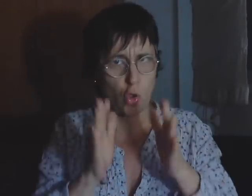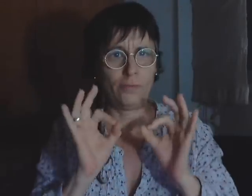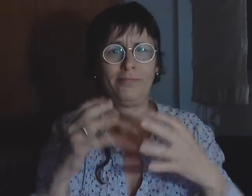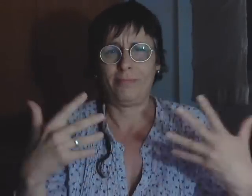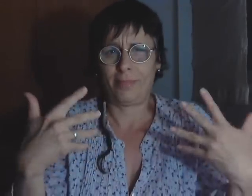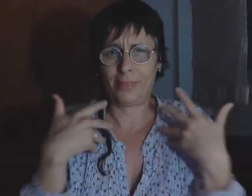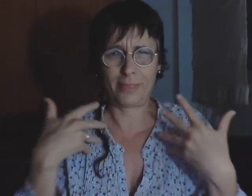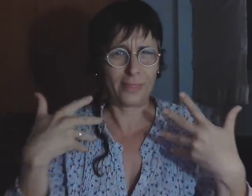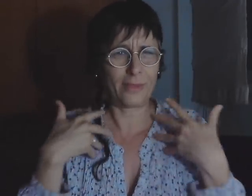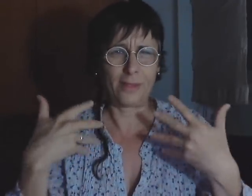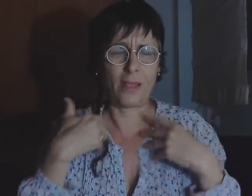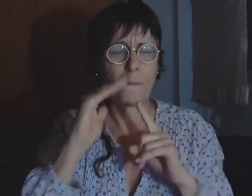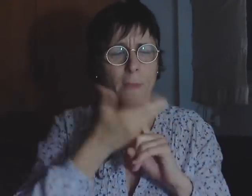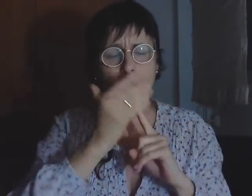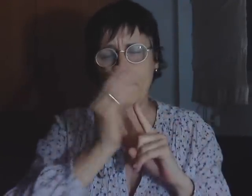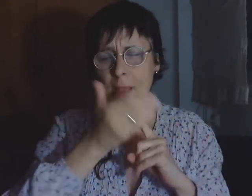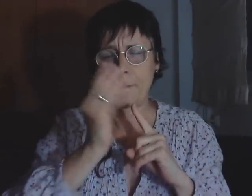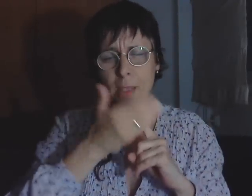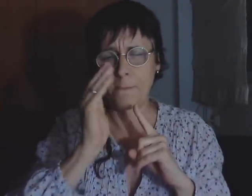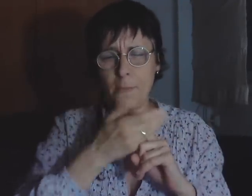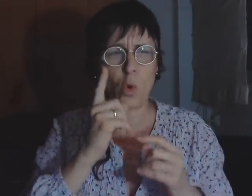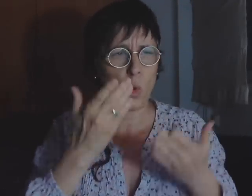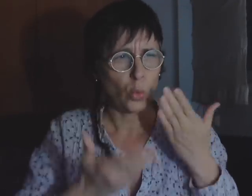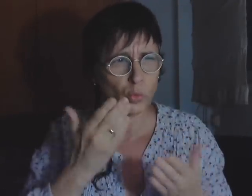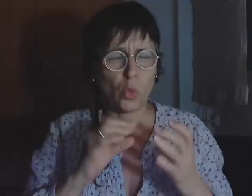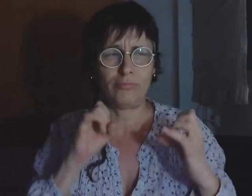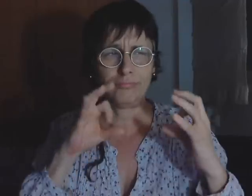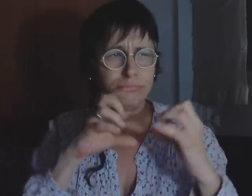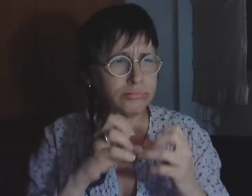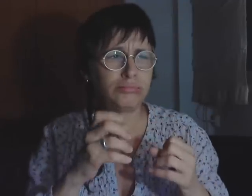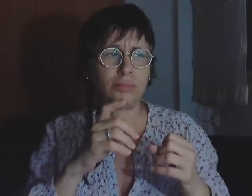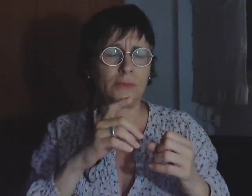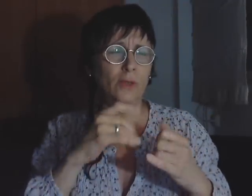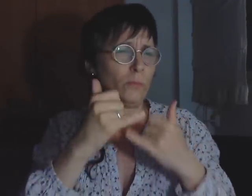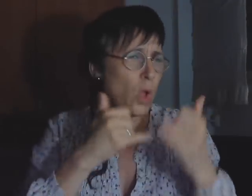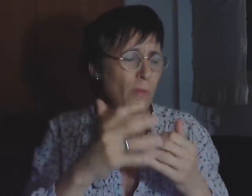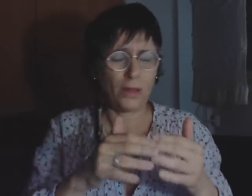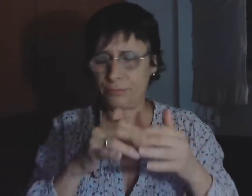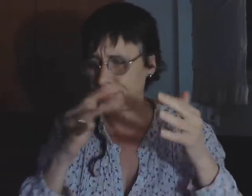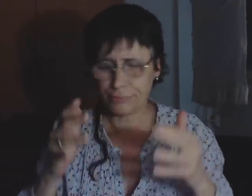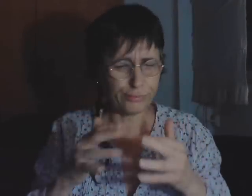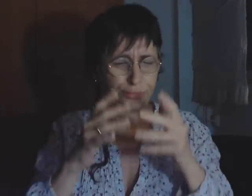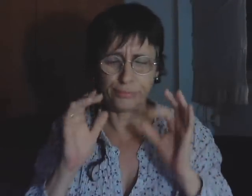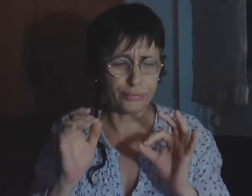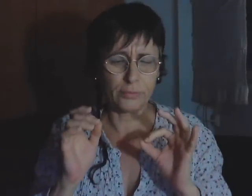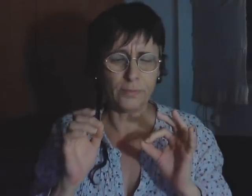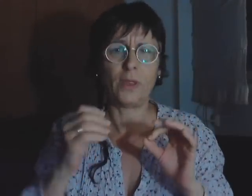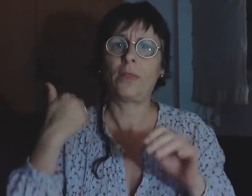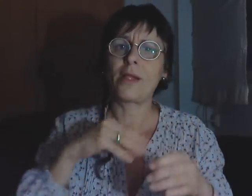del intenso día de ayer, interpretaban así ese debate. Yo no voy a hacer una campaña de